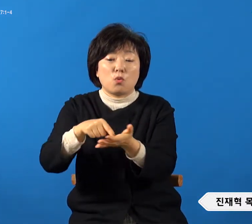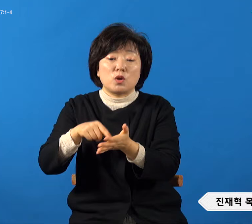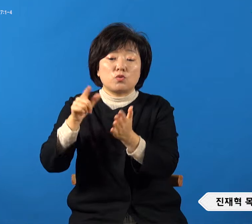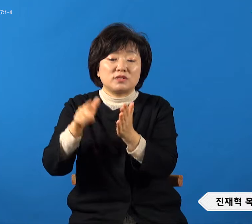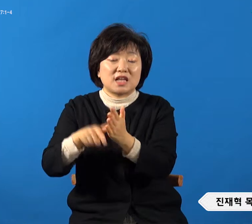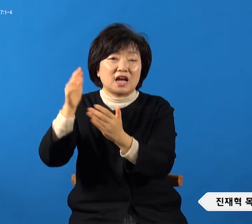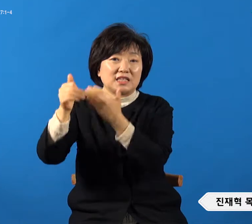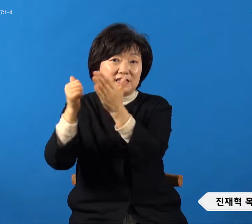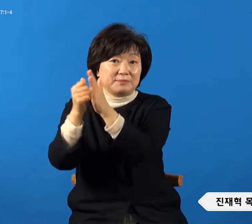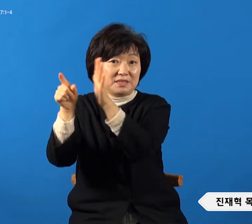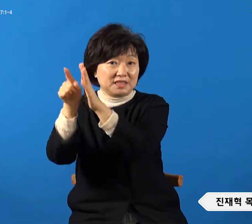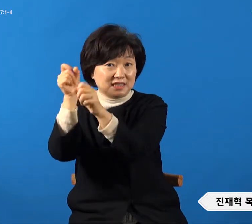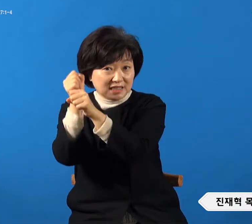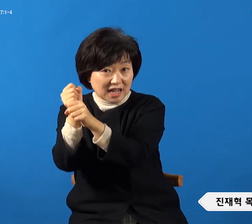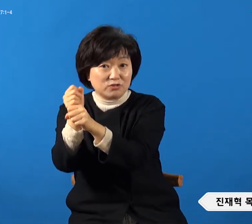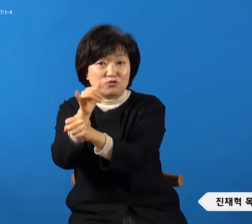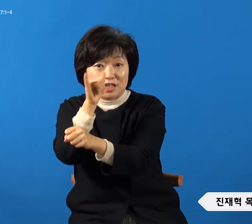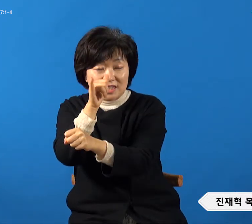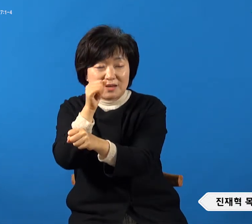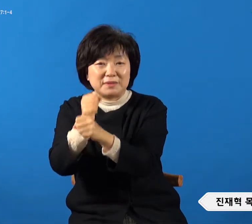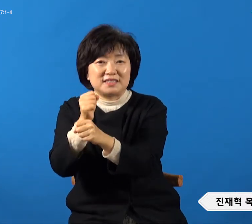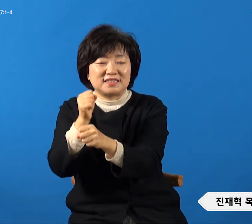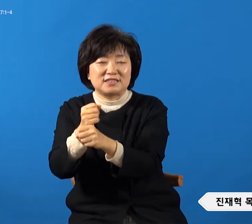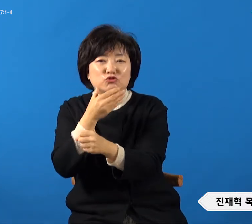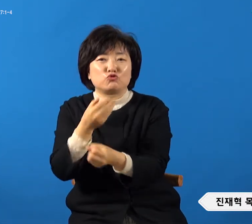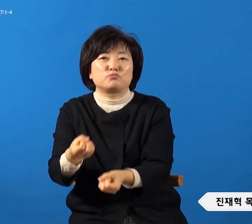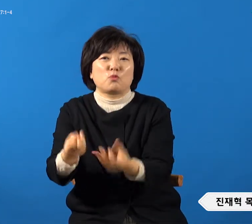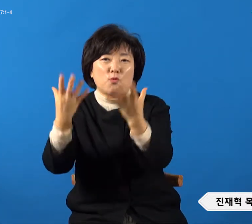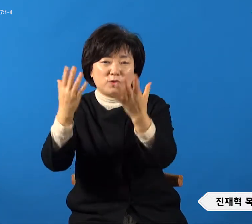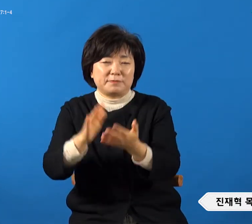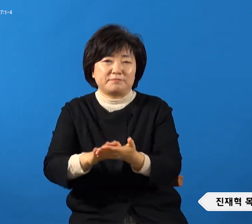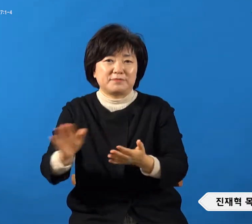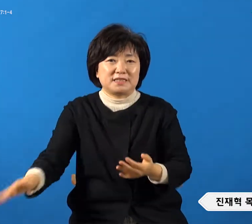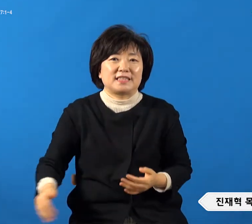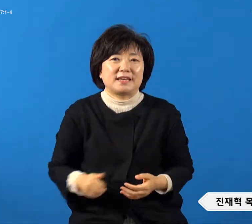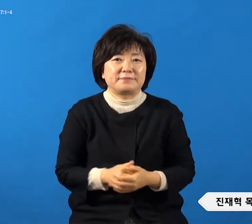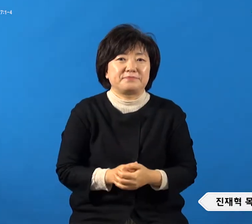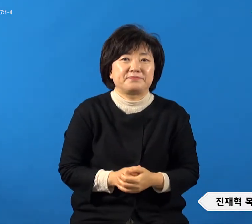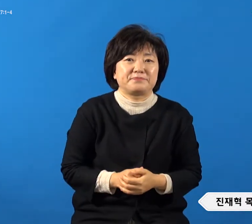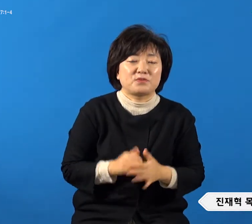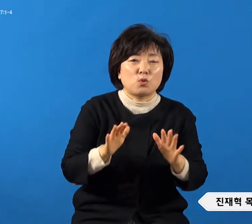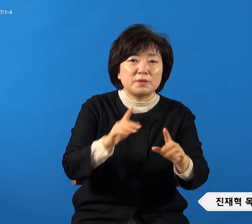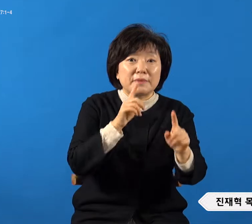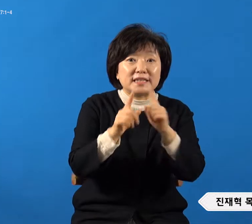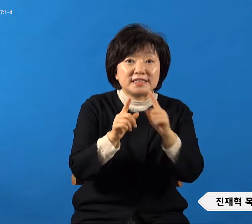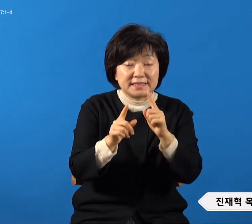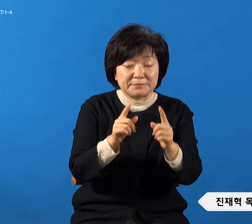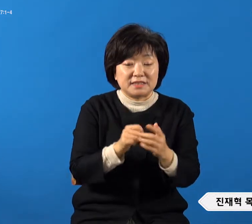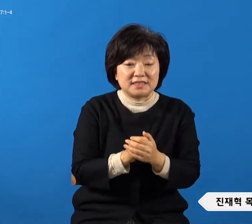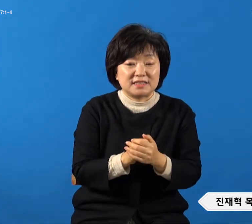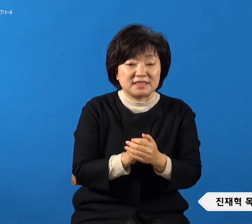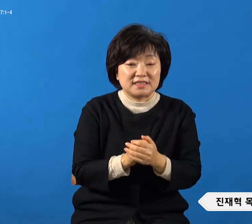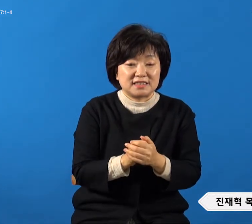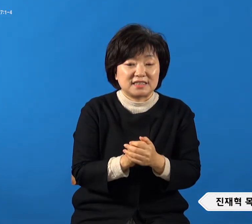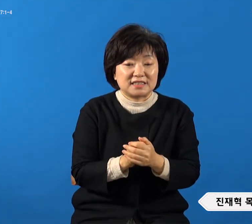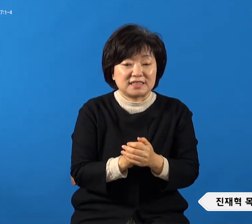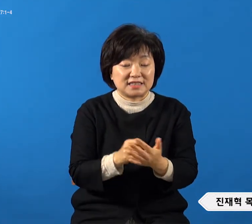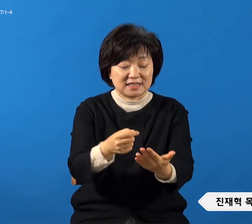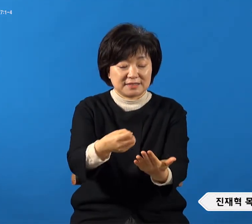놀라운 축복이란 사실을 성경은 말씀하고 있습니다. 그래서 오늘 성경 말씀은 우리에게